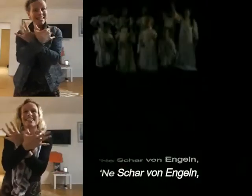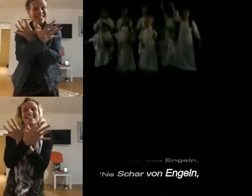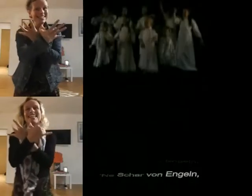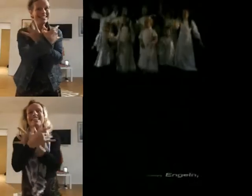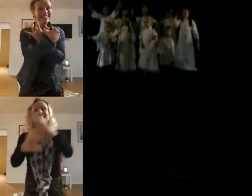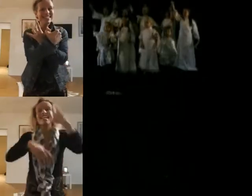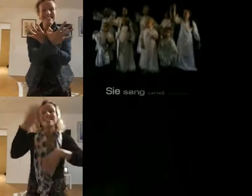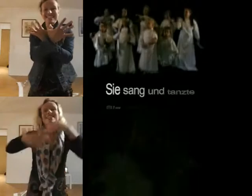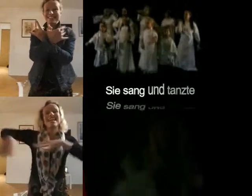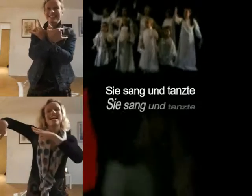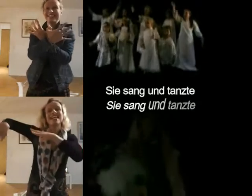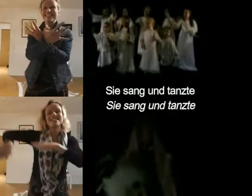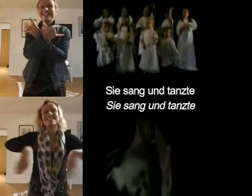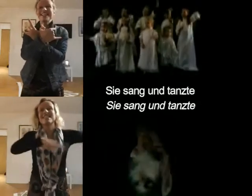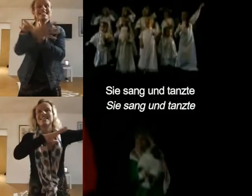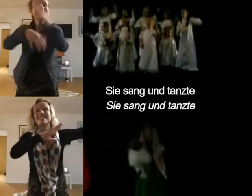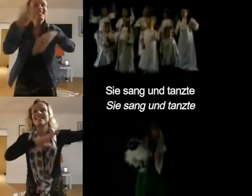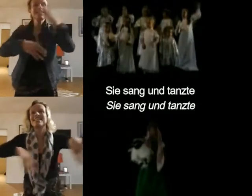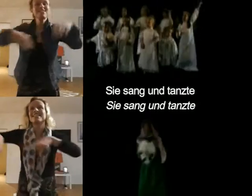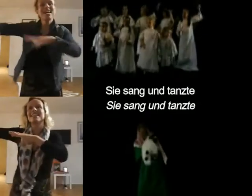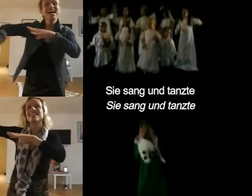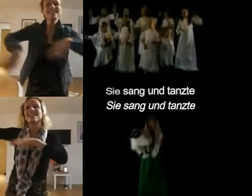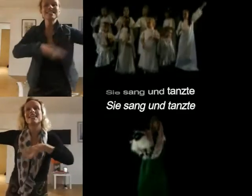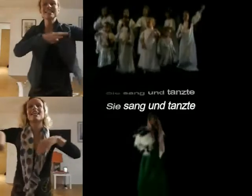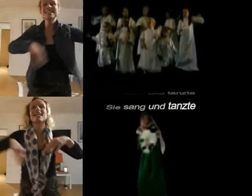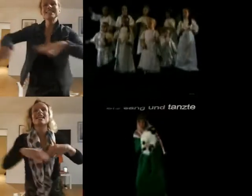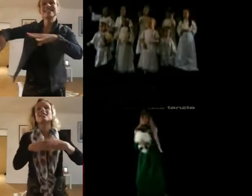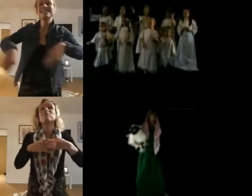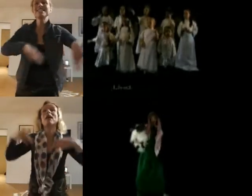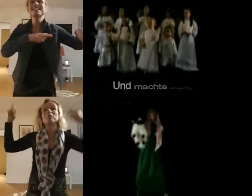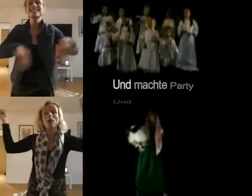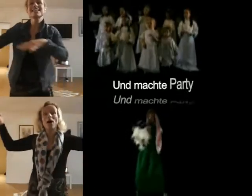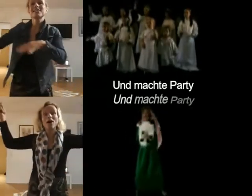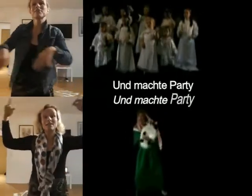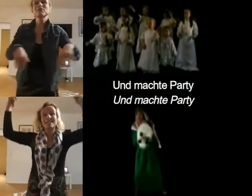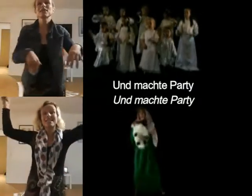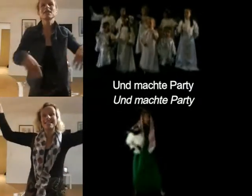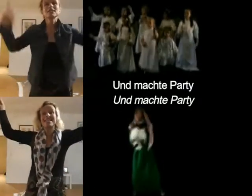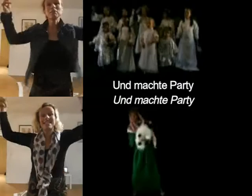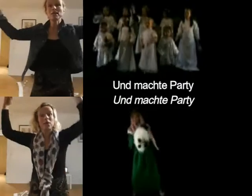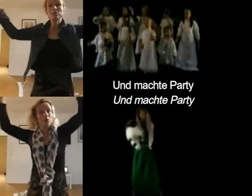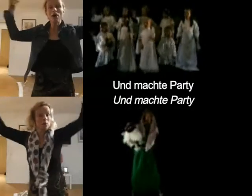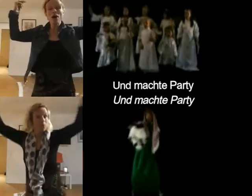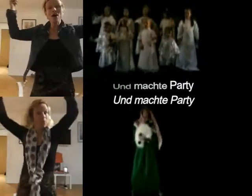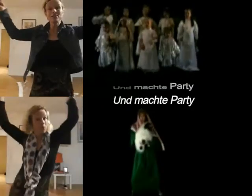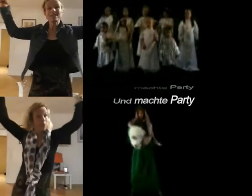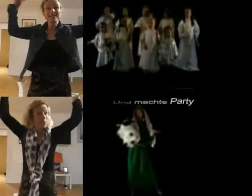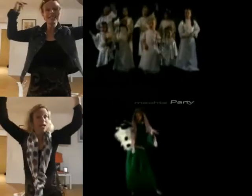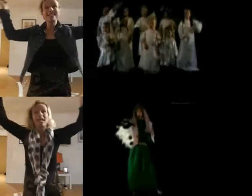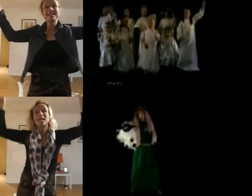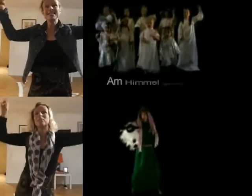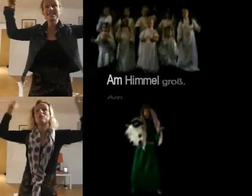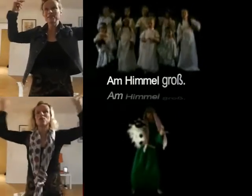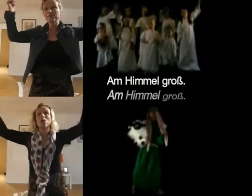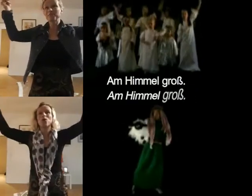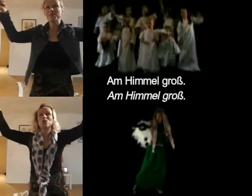Engel Sie sah und tanzte Sie sah und tanzte Sie sah machen Party Und machte Party